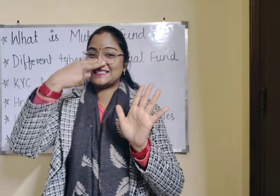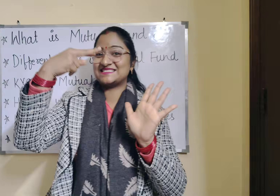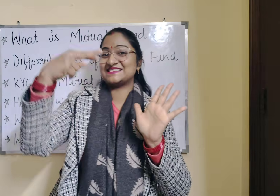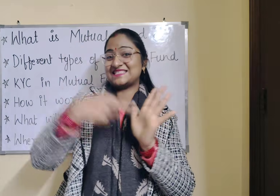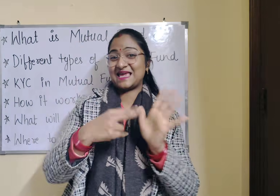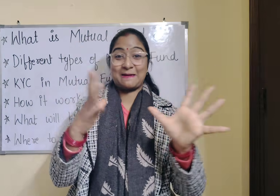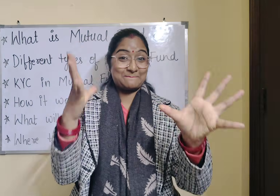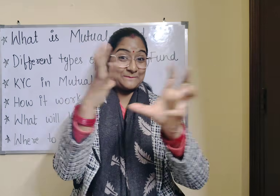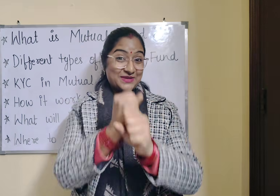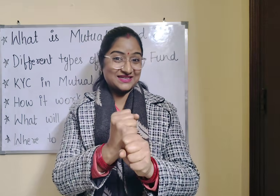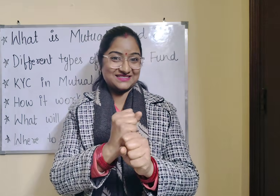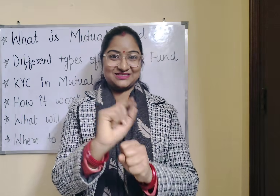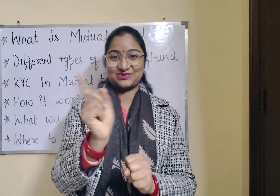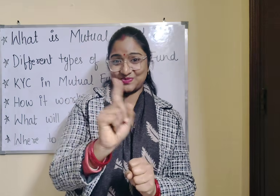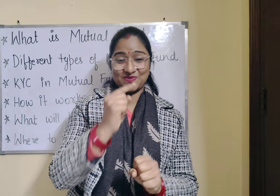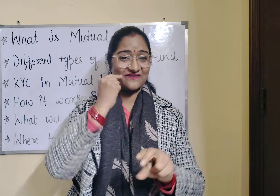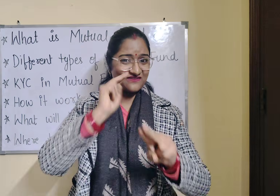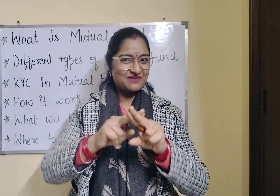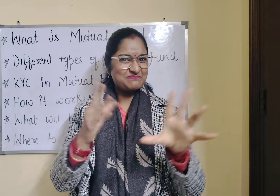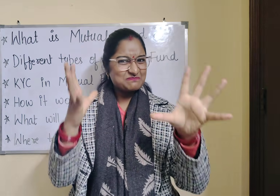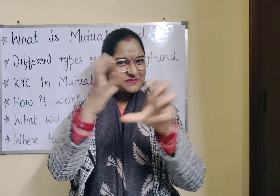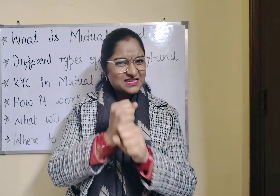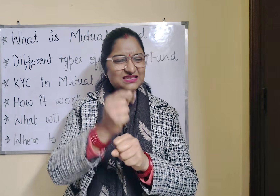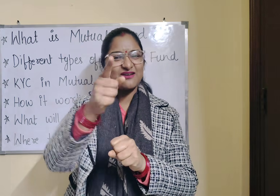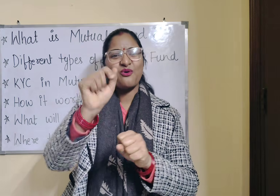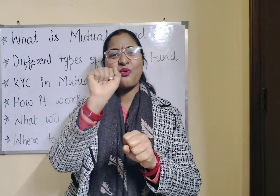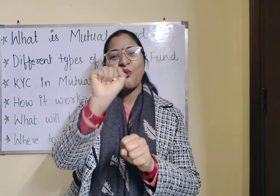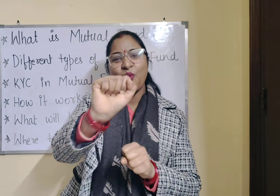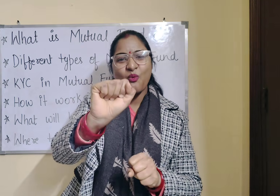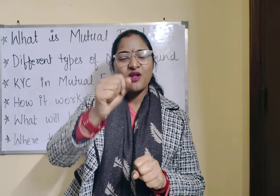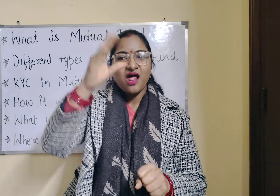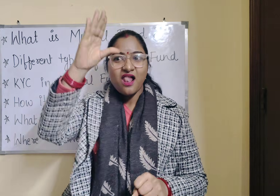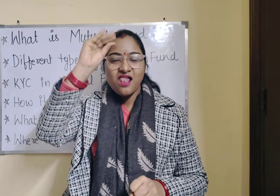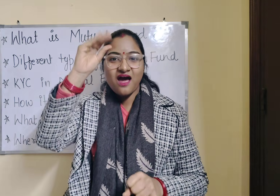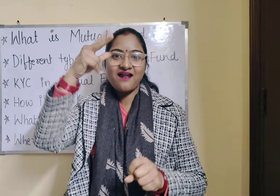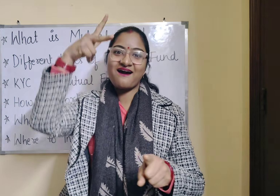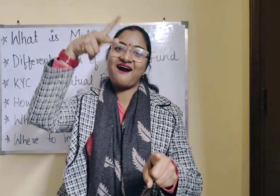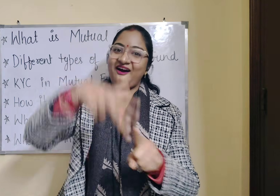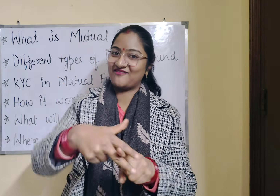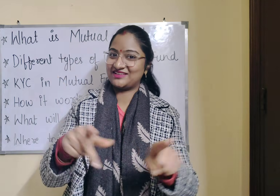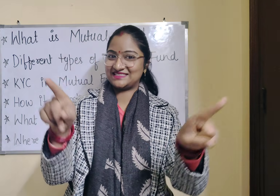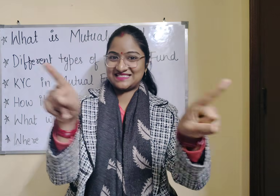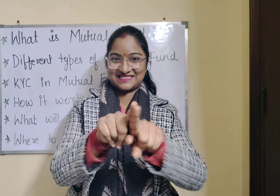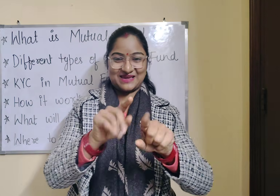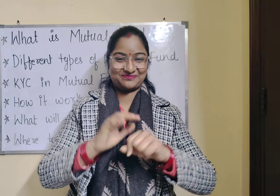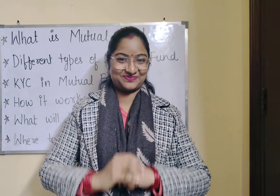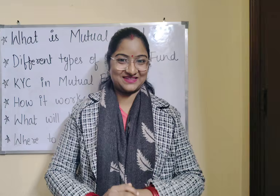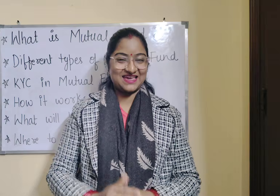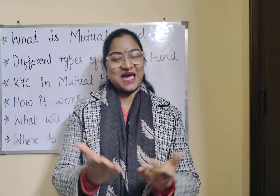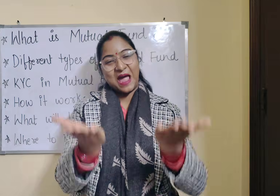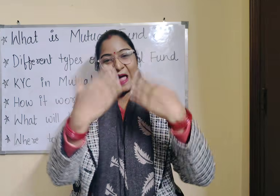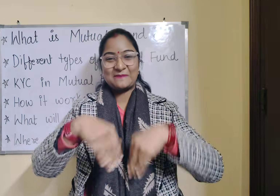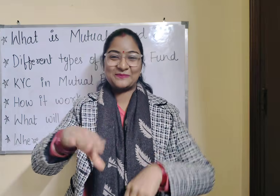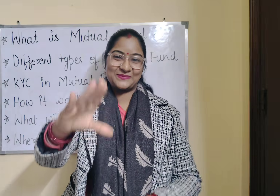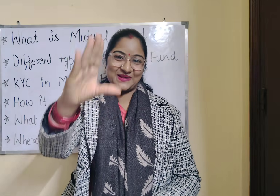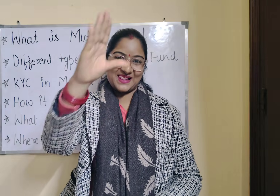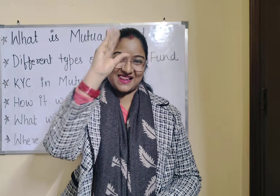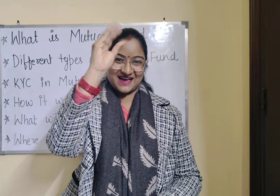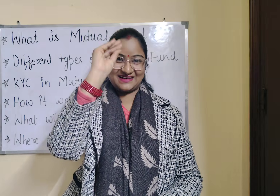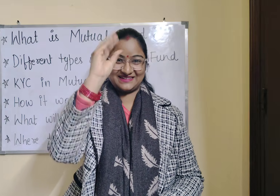वीडियो को पूरा देखिएगा, मिस मत कीजिएगा। अगर आप बीच में छोड़ देंगे तो आपकी जो लर्निंग होगी वो आधी अधूरी रह जाएगी।